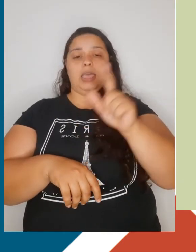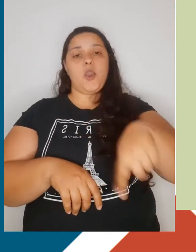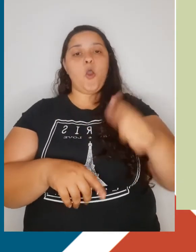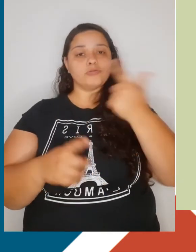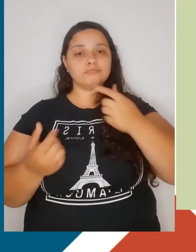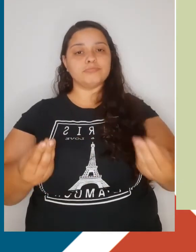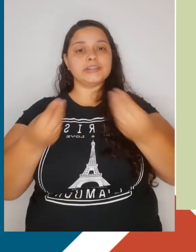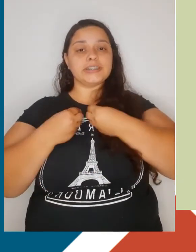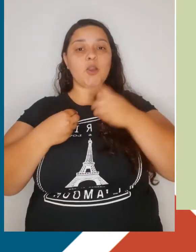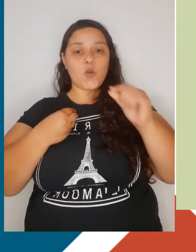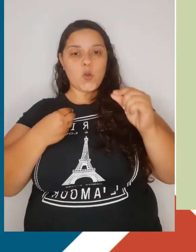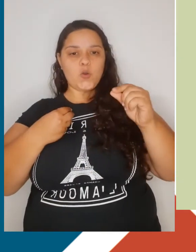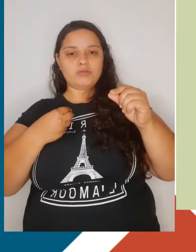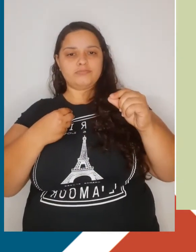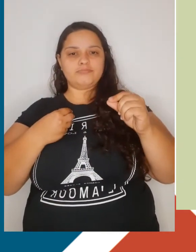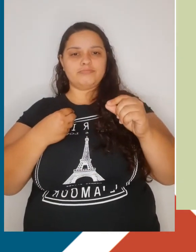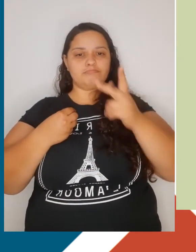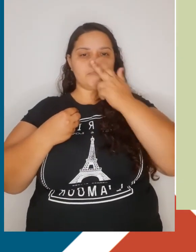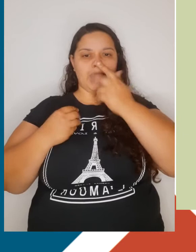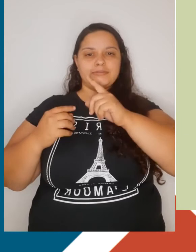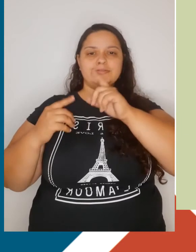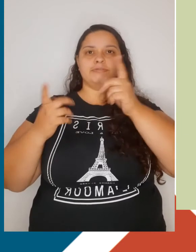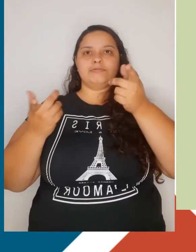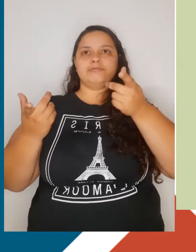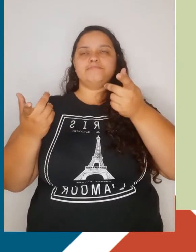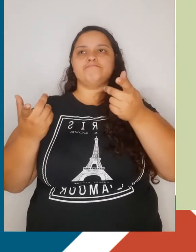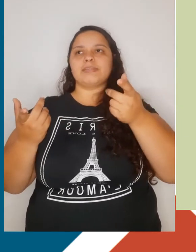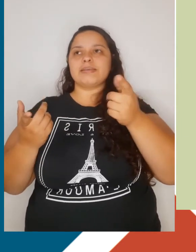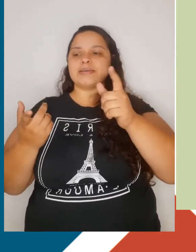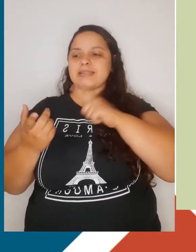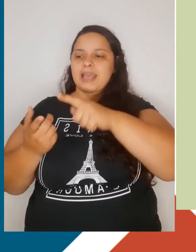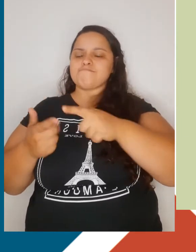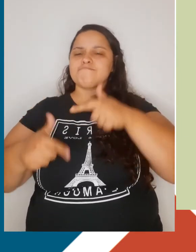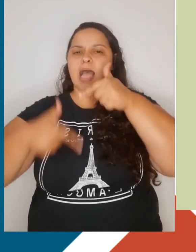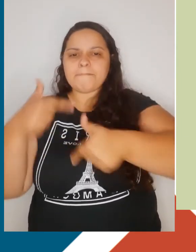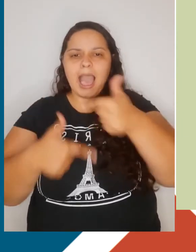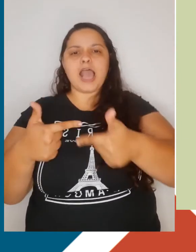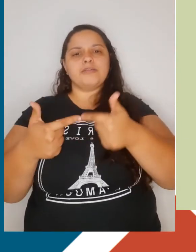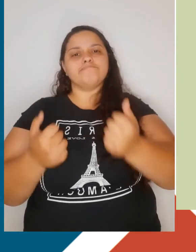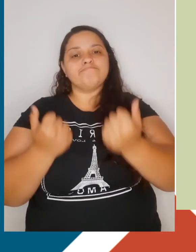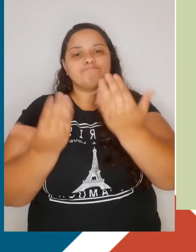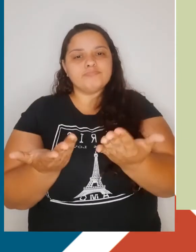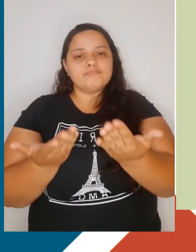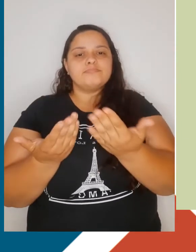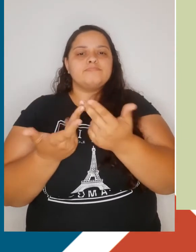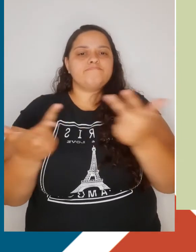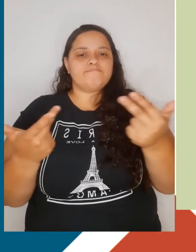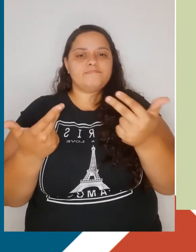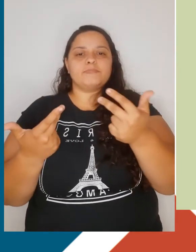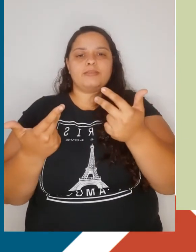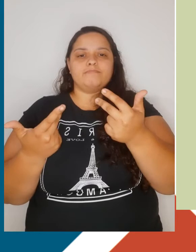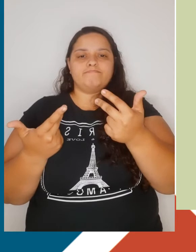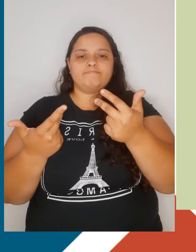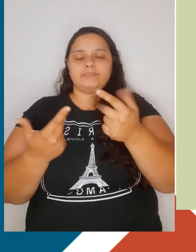o título de coronela pelo Bolívar, né, pelo Simão Bolívar, pelo seu intenso trabalho na luta